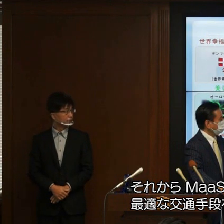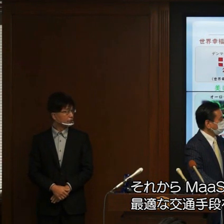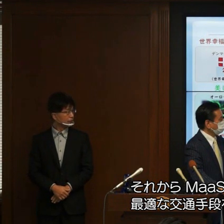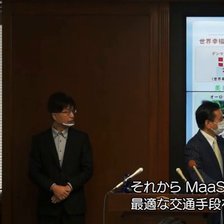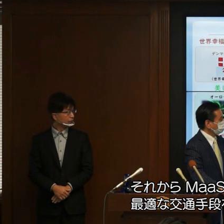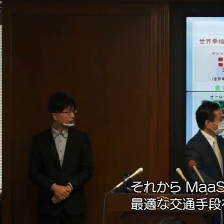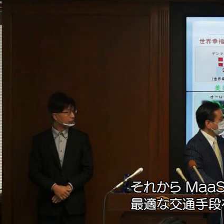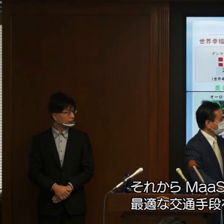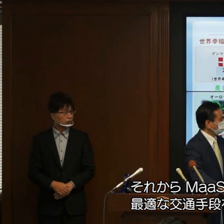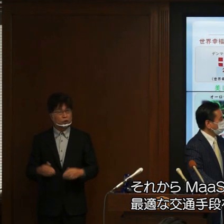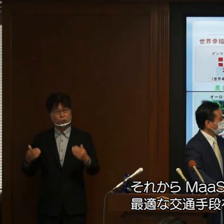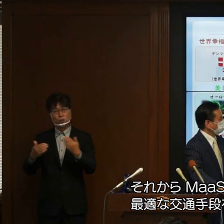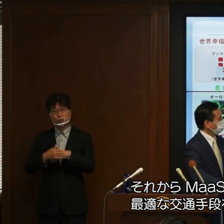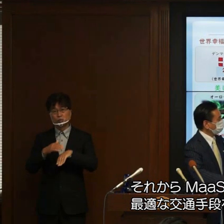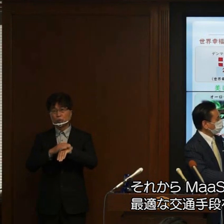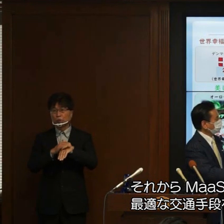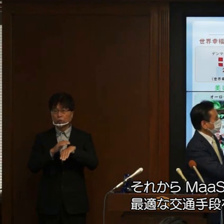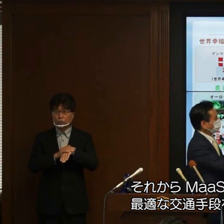最適な交通手段を